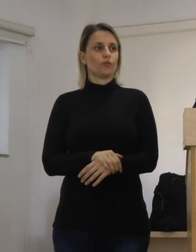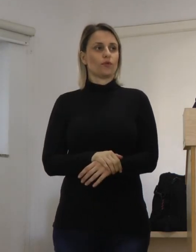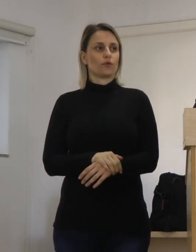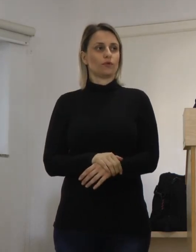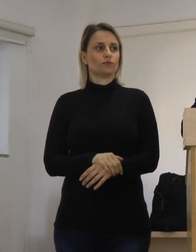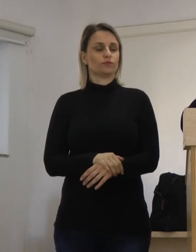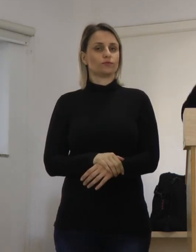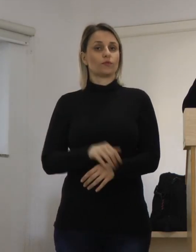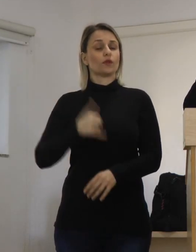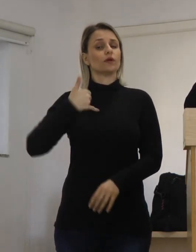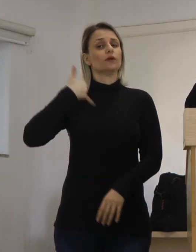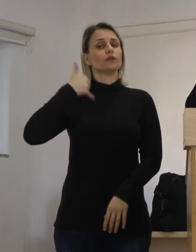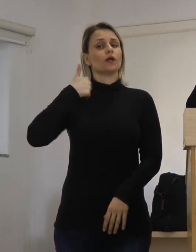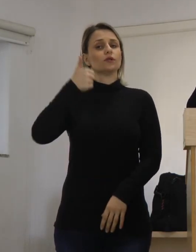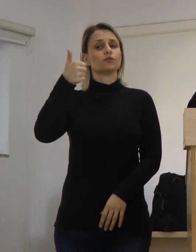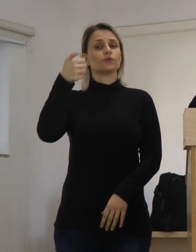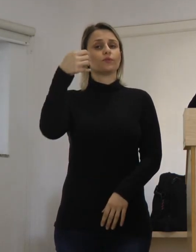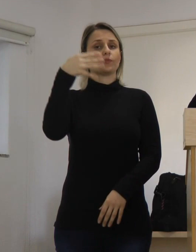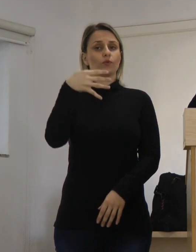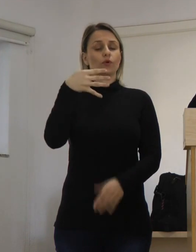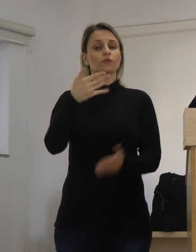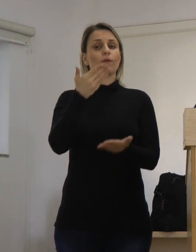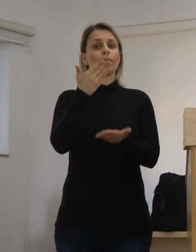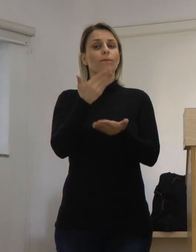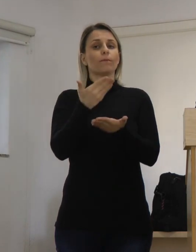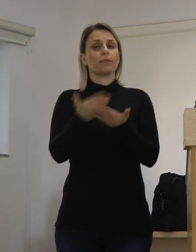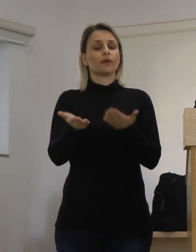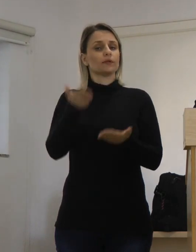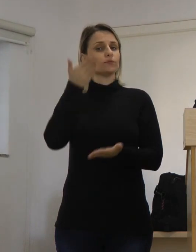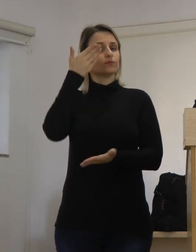e aos 14 anos ele perde a visão de um dos olhos.